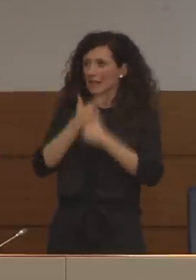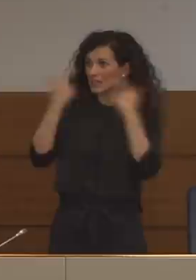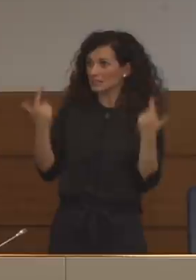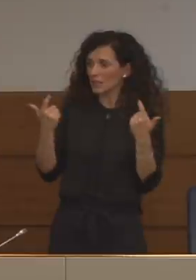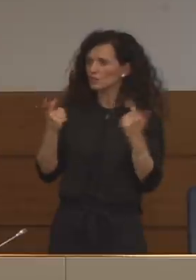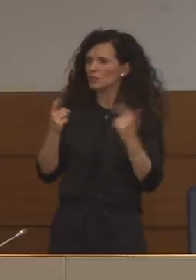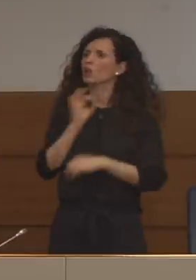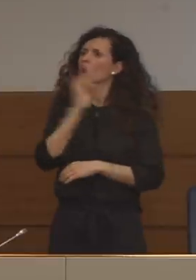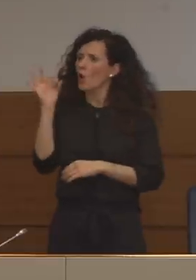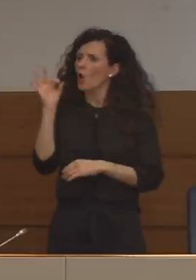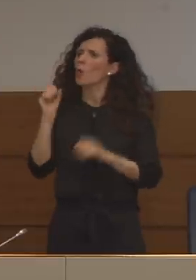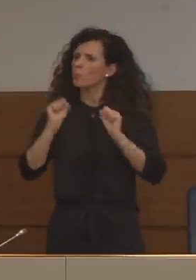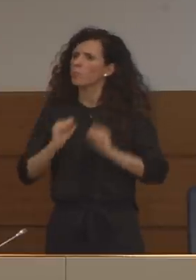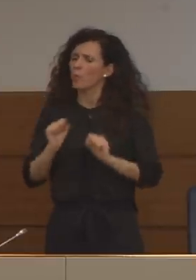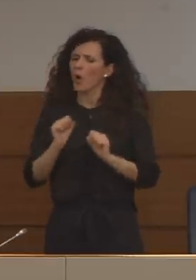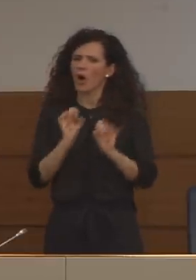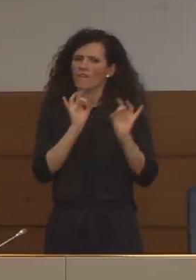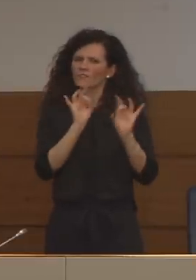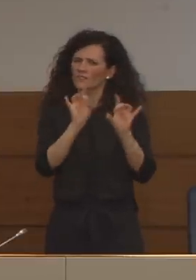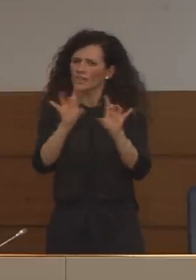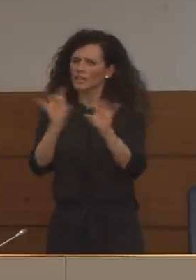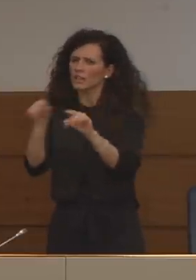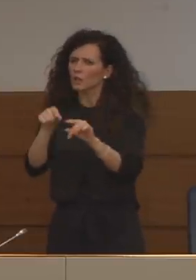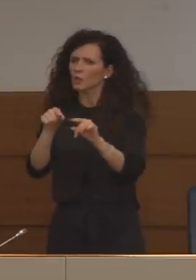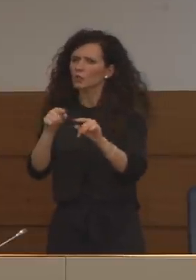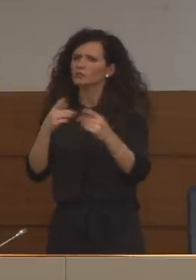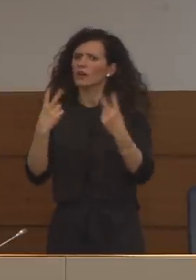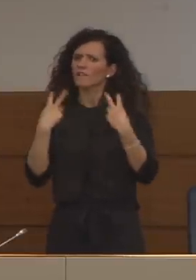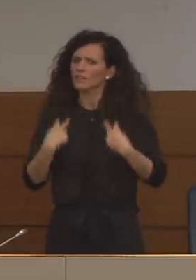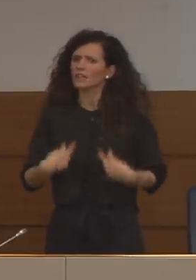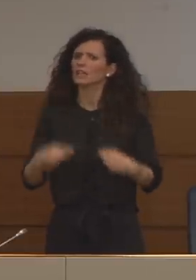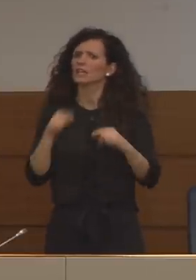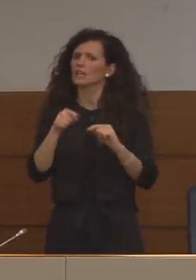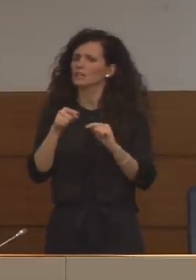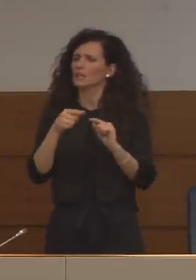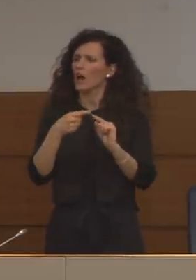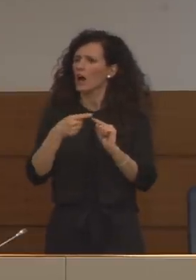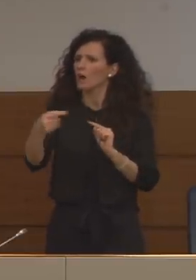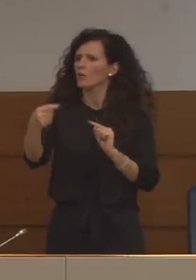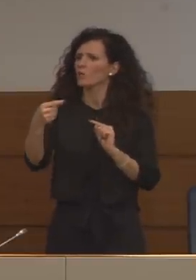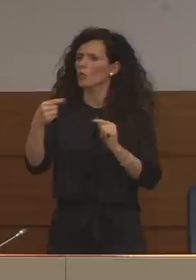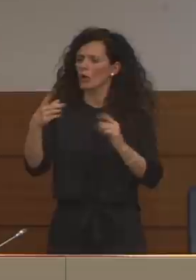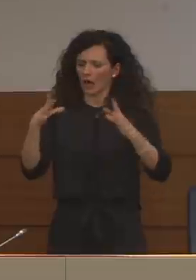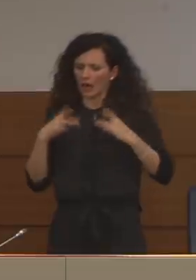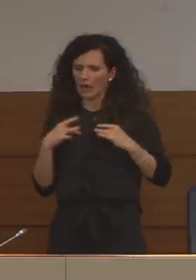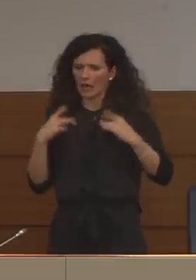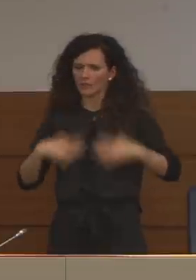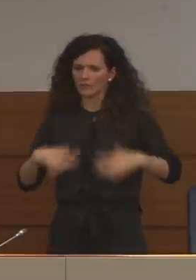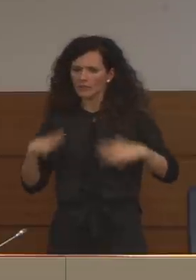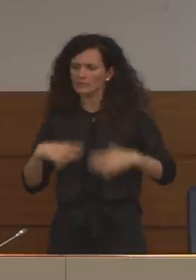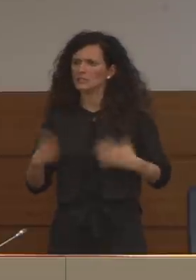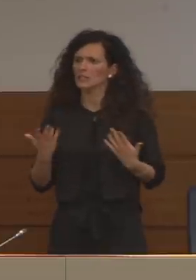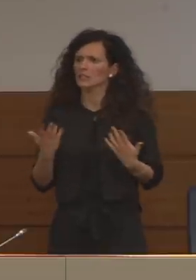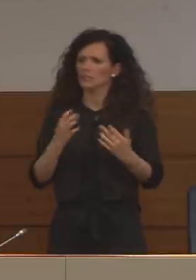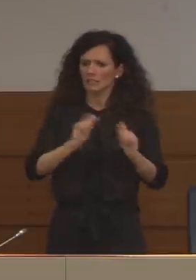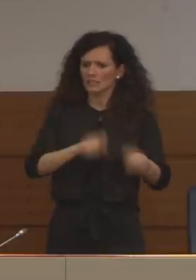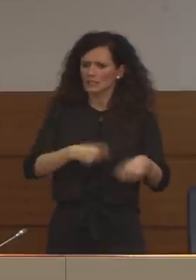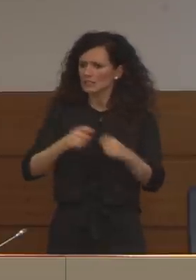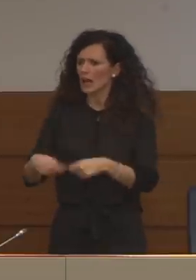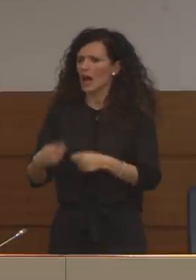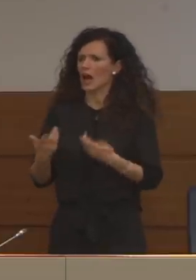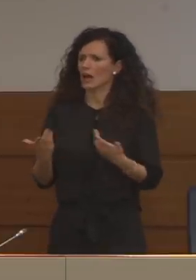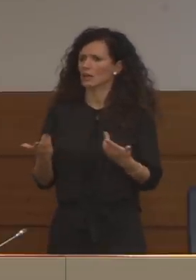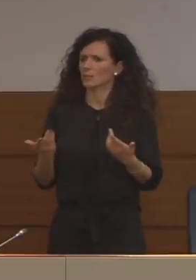reale che il virus abbia comunque una vita comunque che perduri sulla sui sugli